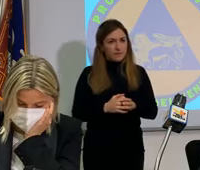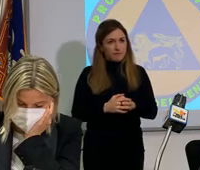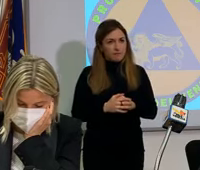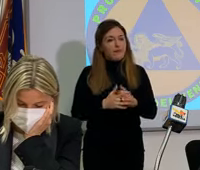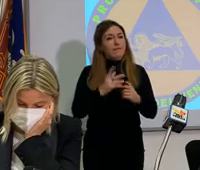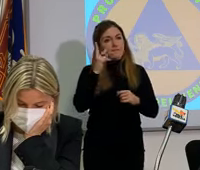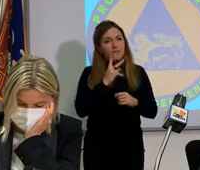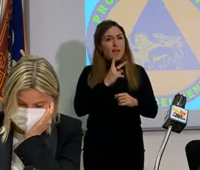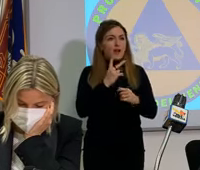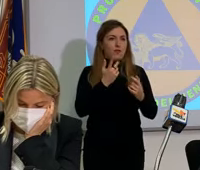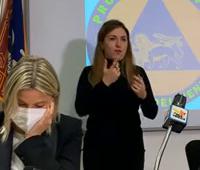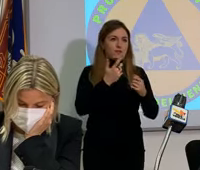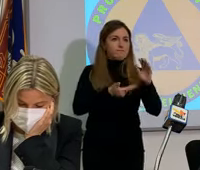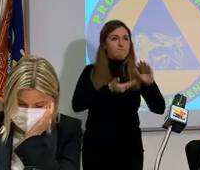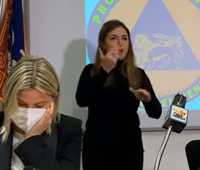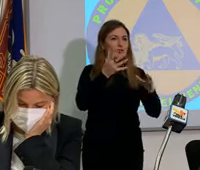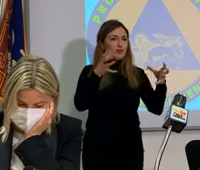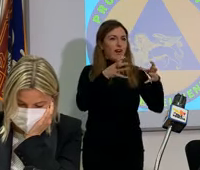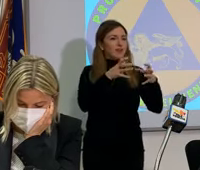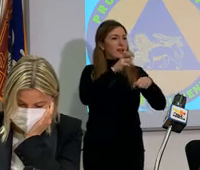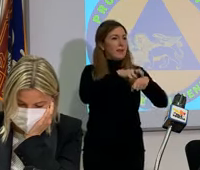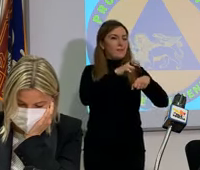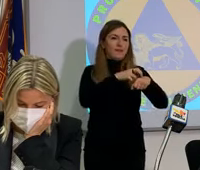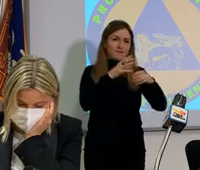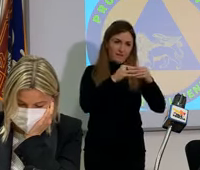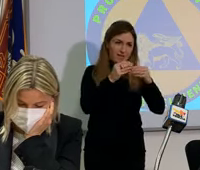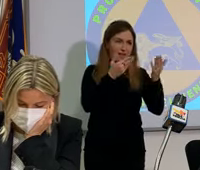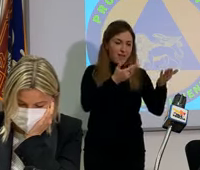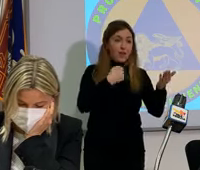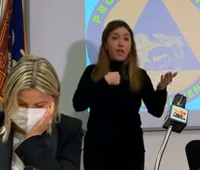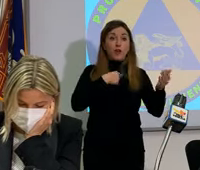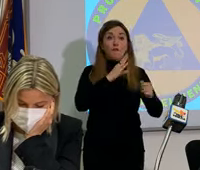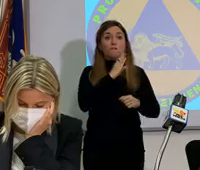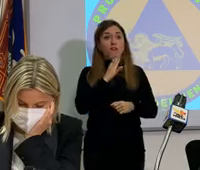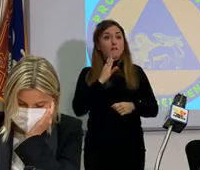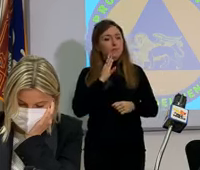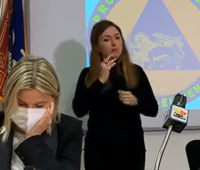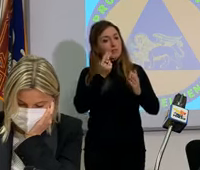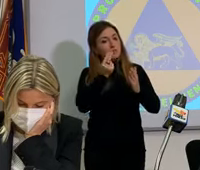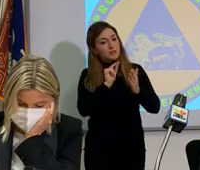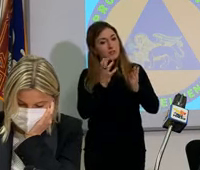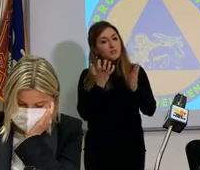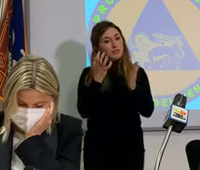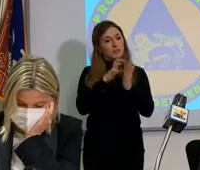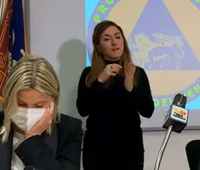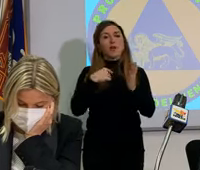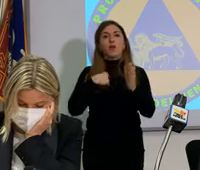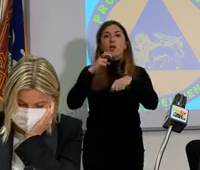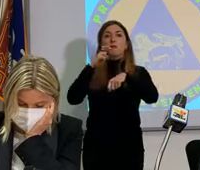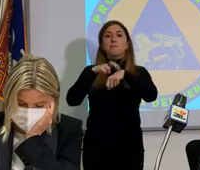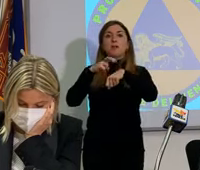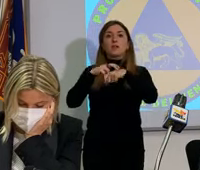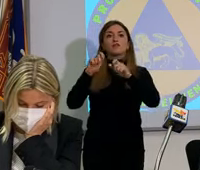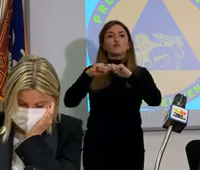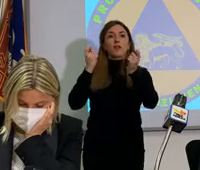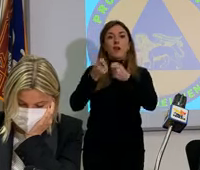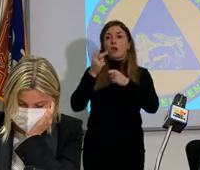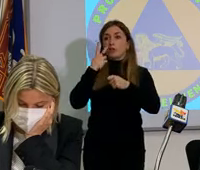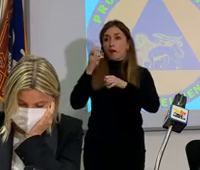maggioranza perché non sono certo io che su facebook scrivo non trovo mai il mio medico amicizia in generale